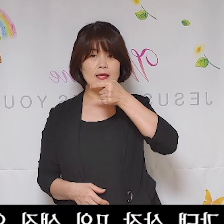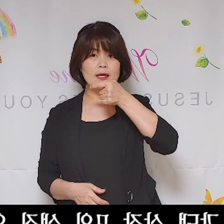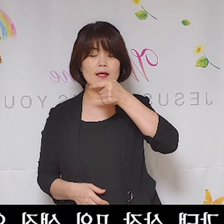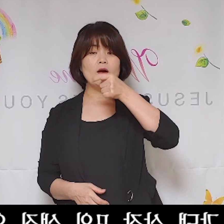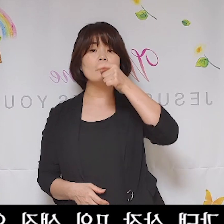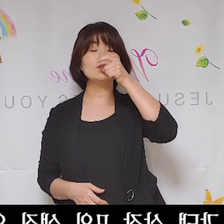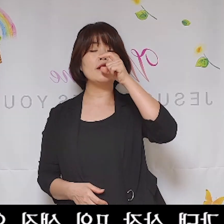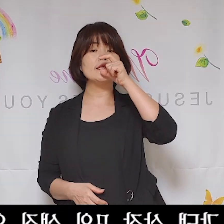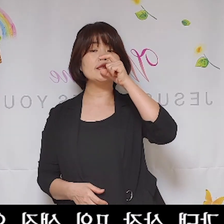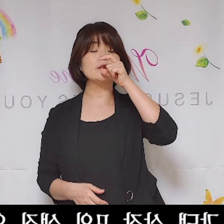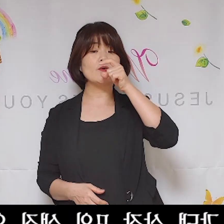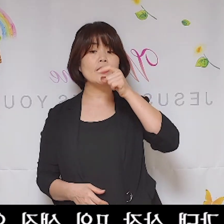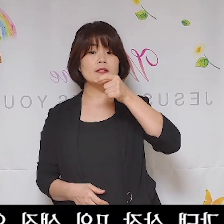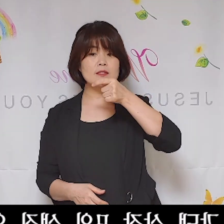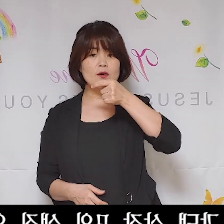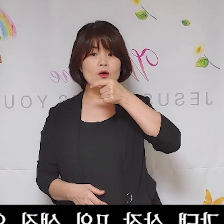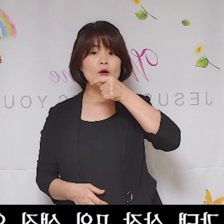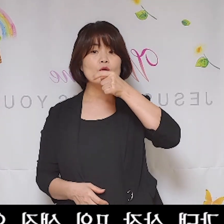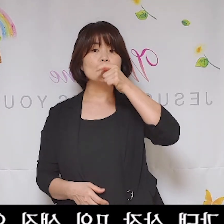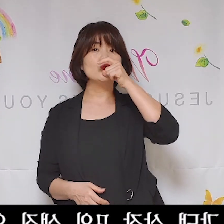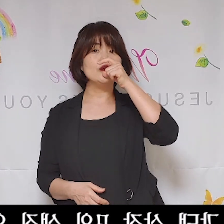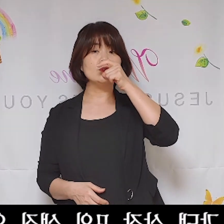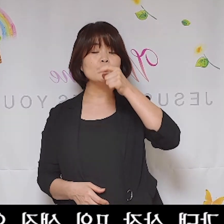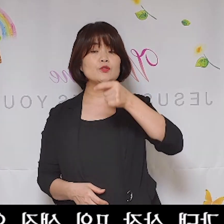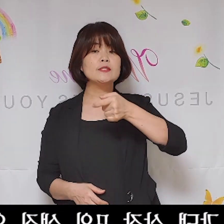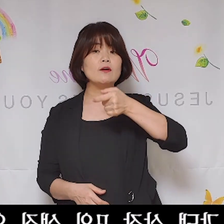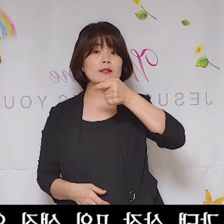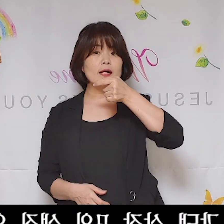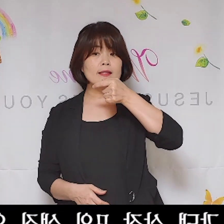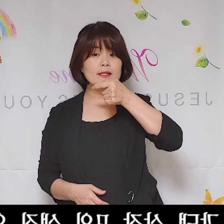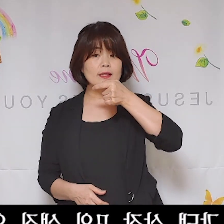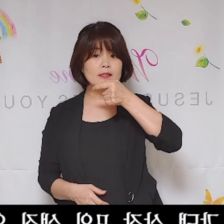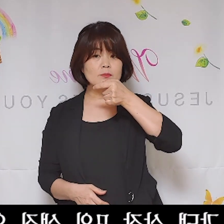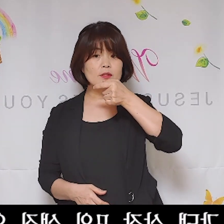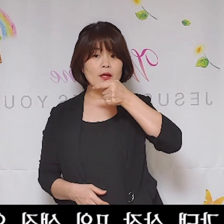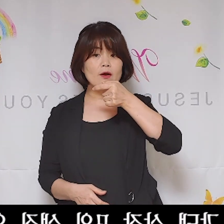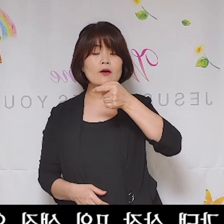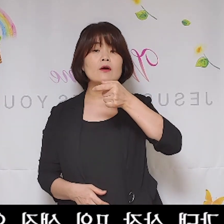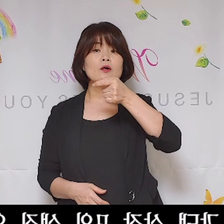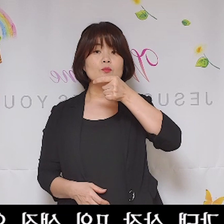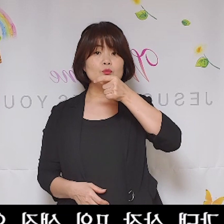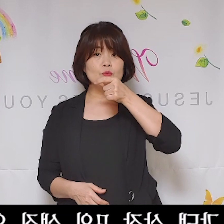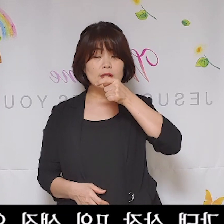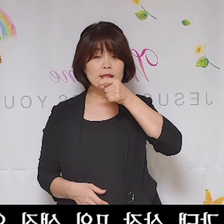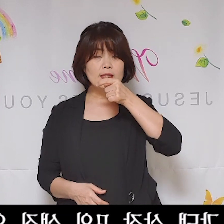때 컵을 마시는 거예요. 그래서 물은 여기다 갖다 대시면 돼요. 물이